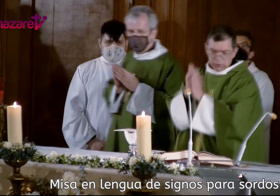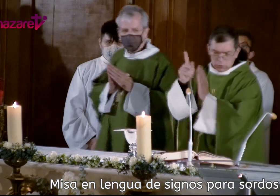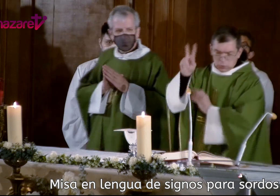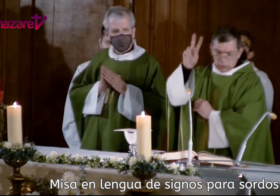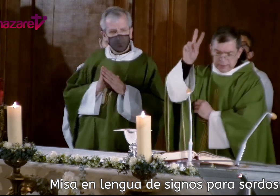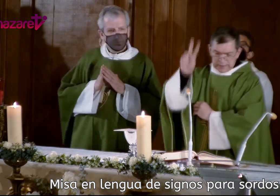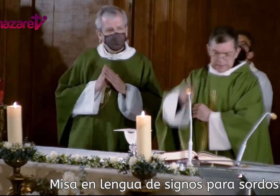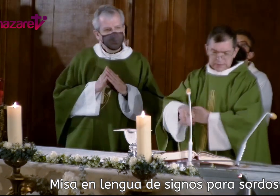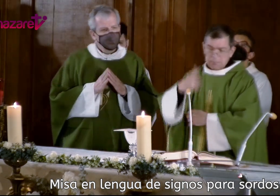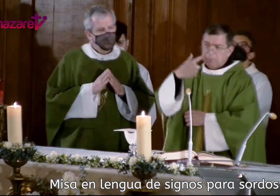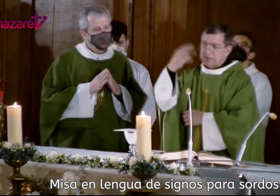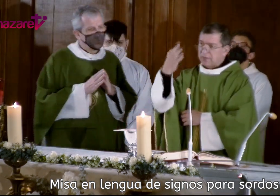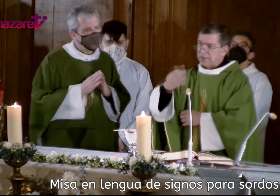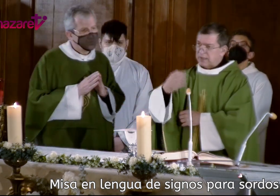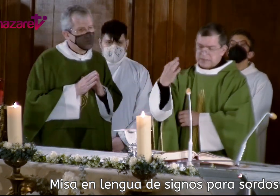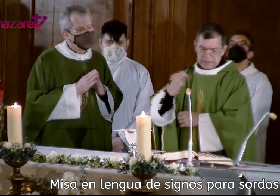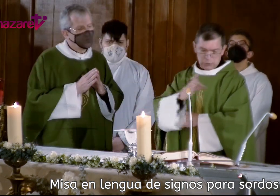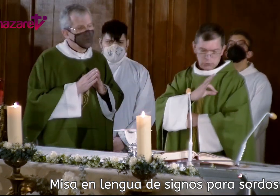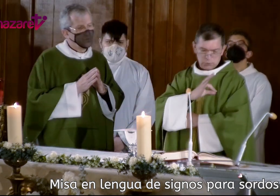Santo eres en verdad, Señor,